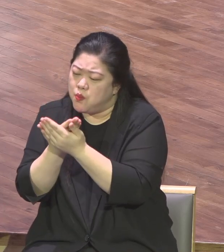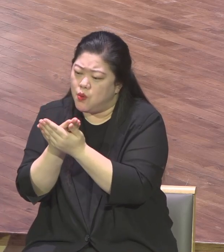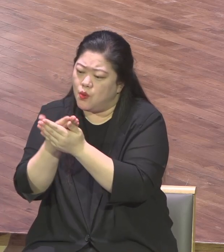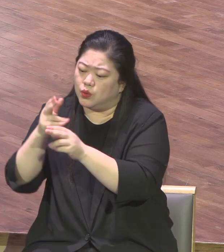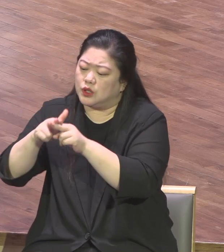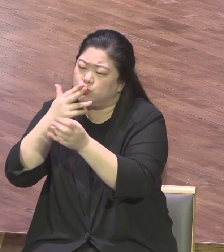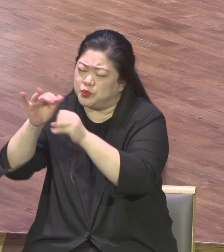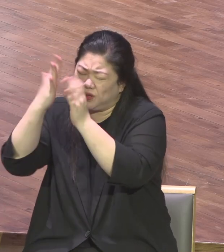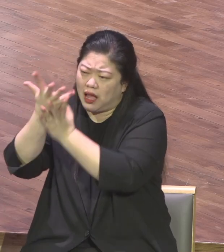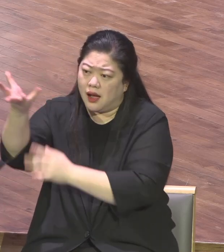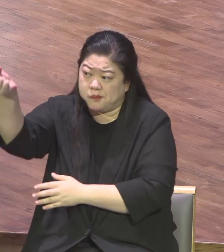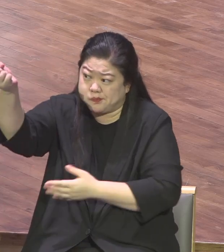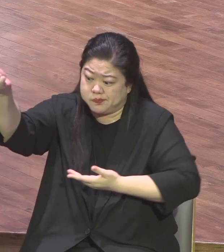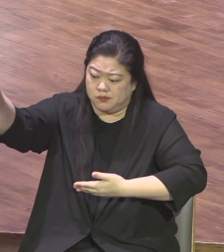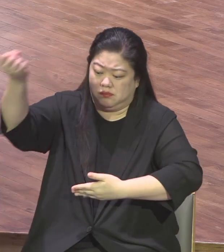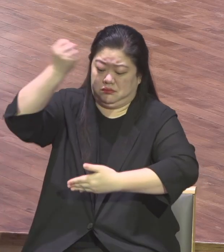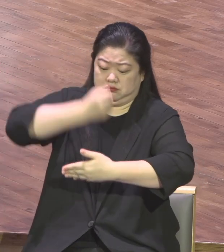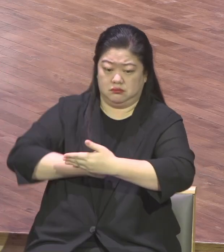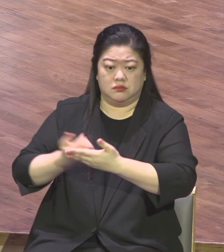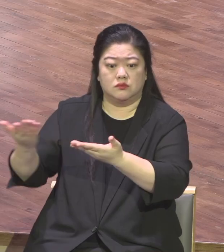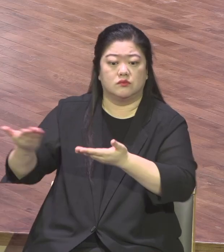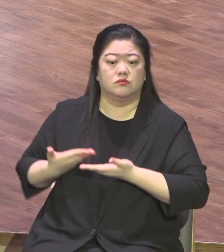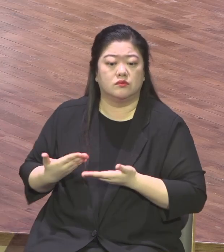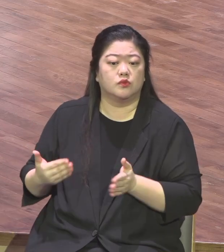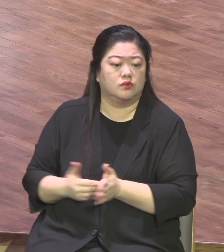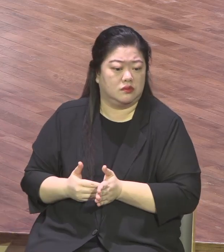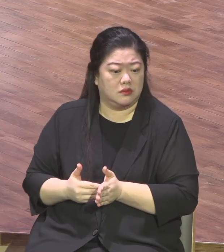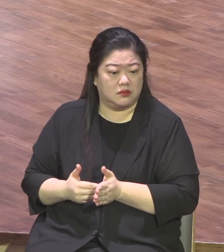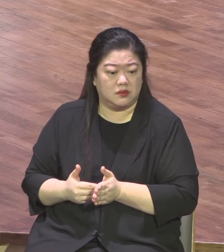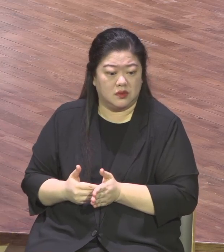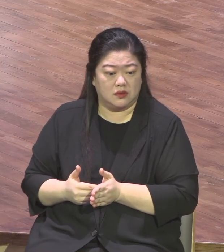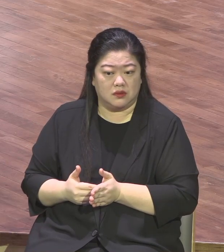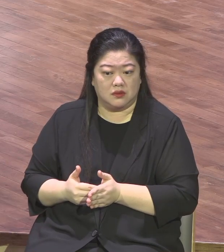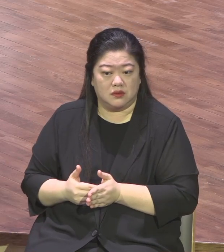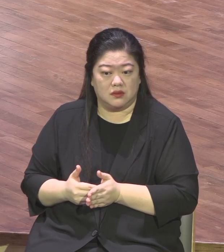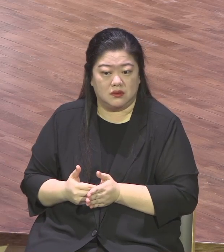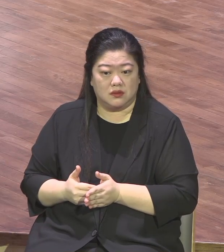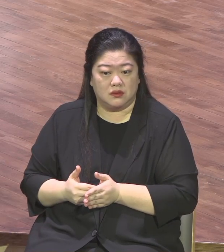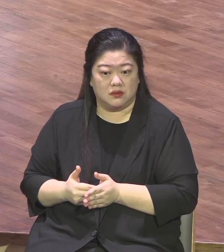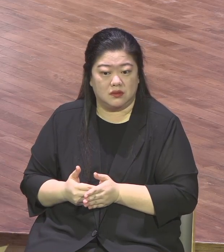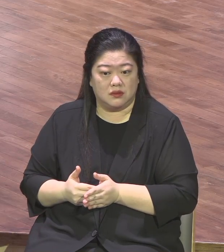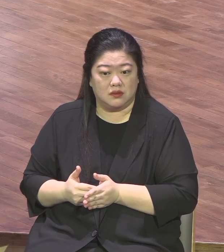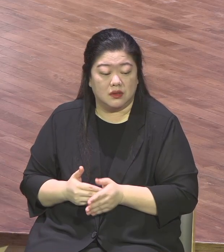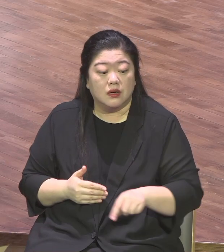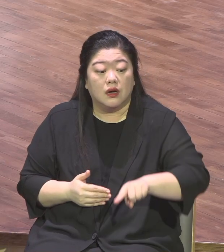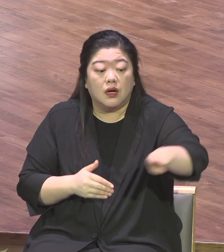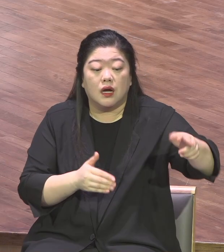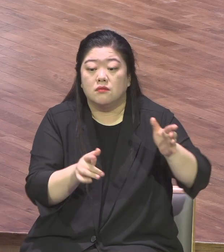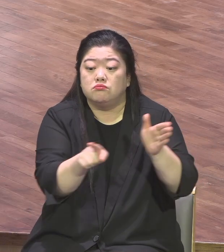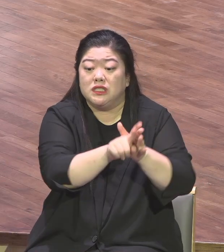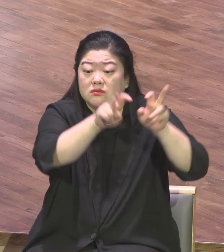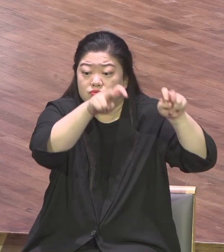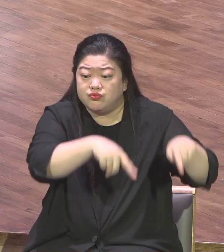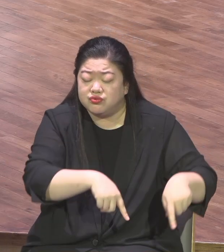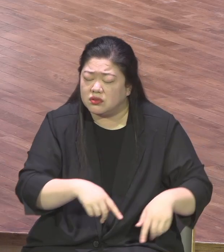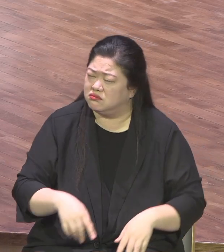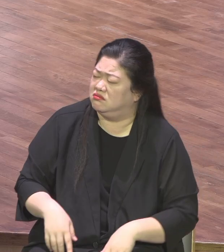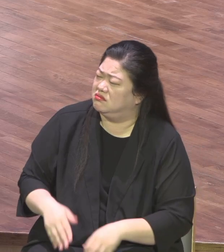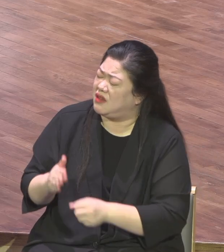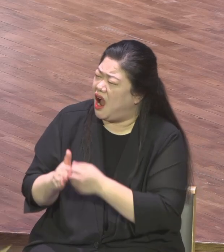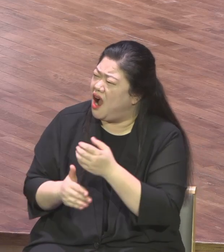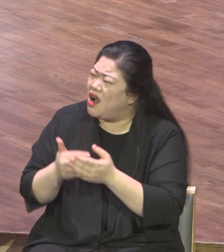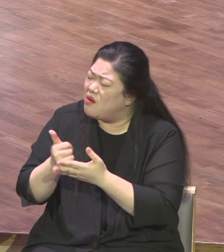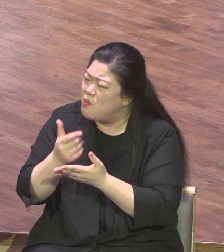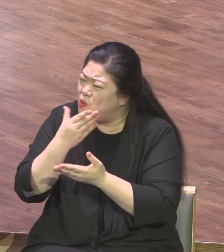안에 있는 내 것으로 만들 수 있다는 거예요. 그거는 세상 사람들은 도저히 모르는 거지요. 믿지 않는